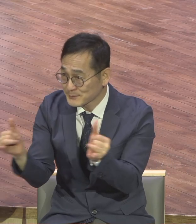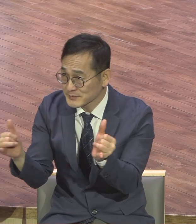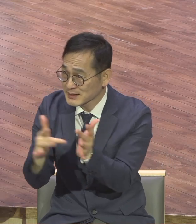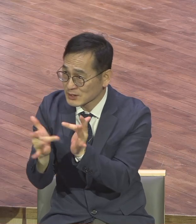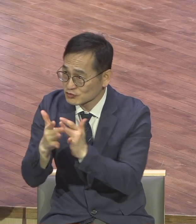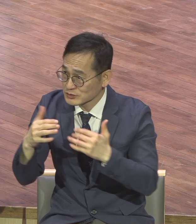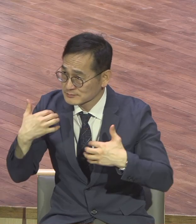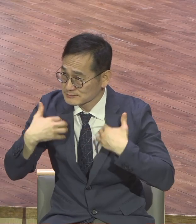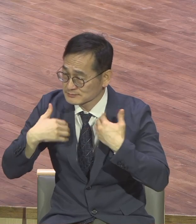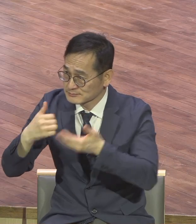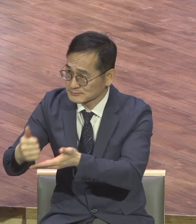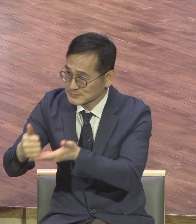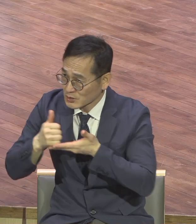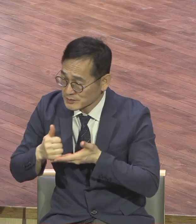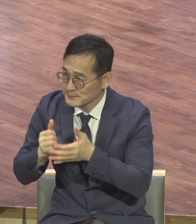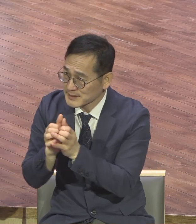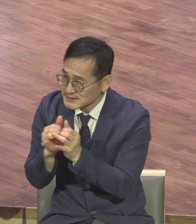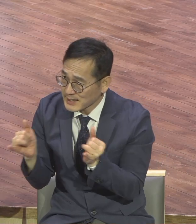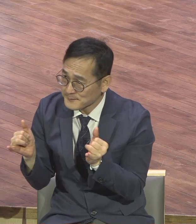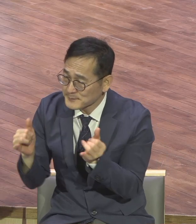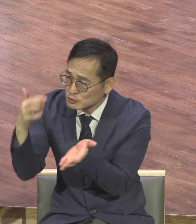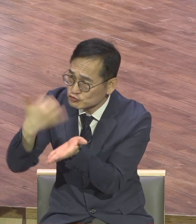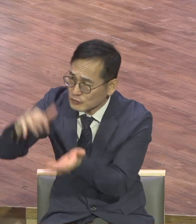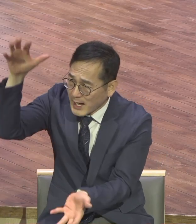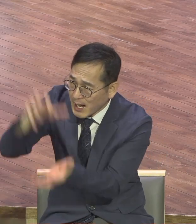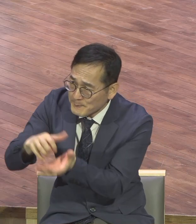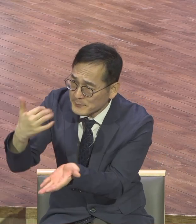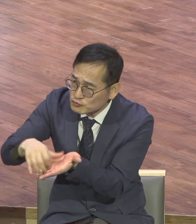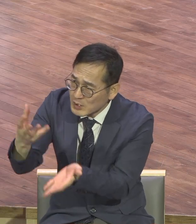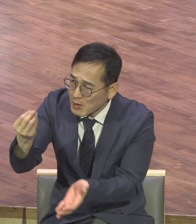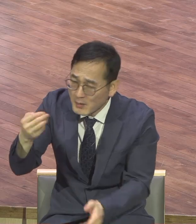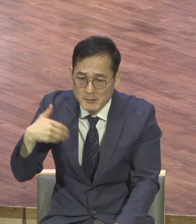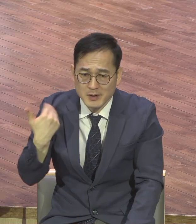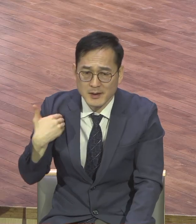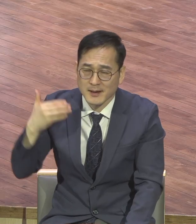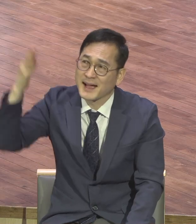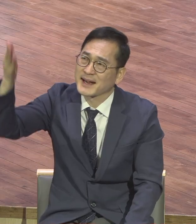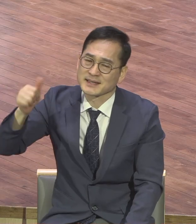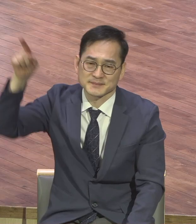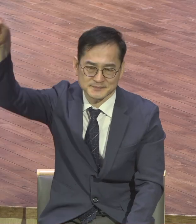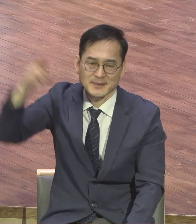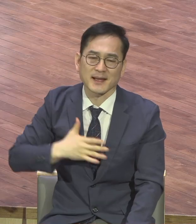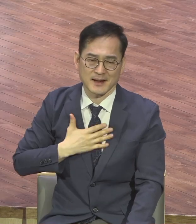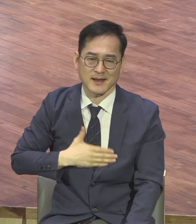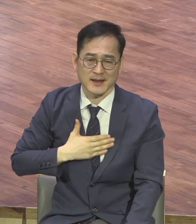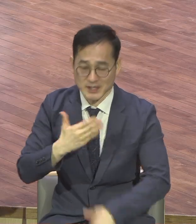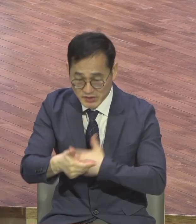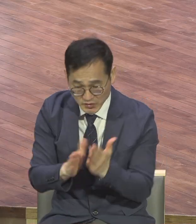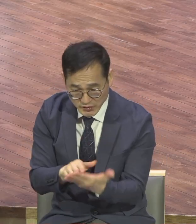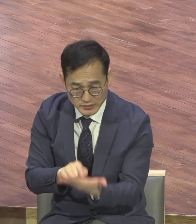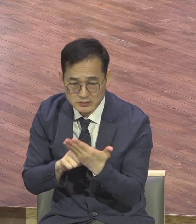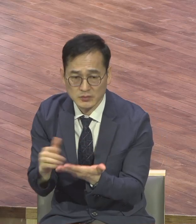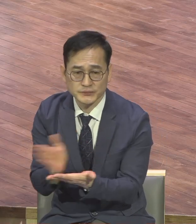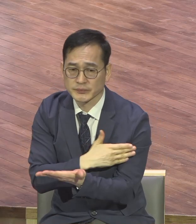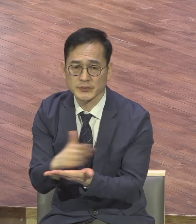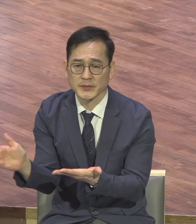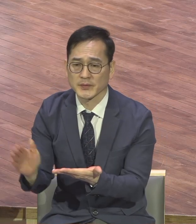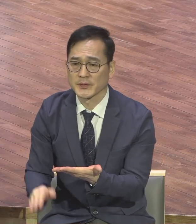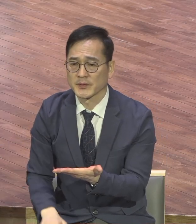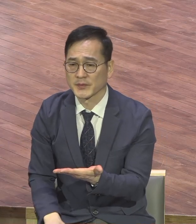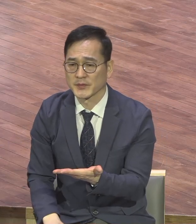이방인 중에서 구원받을 자의 총수는 하나님만이 아신대요. 성경의 이 수를 밝히지 않고 있어요.